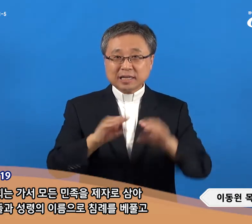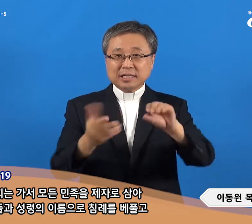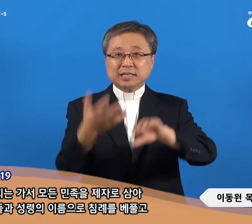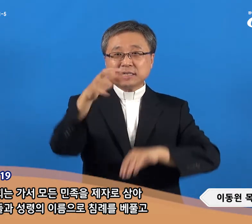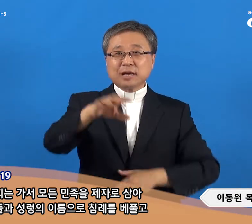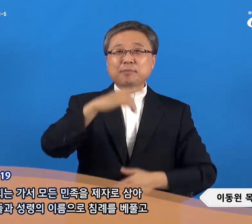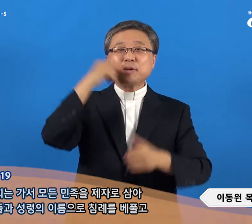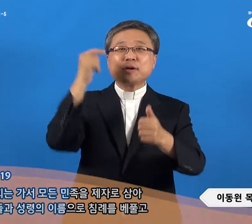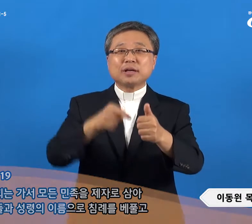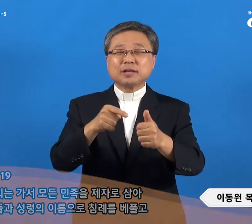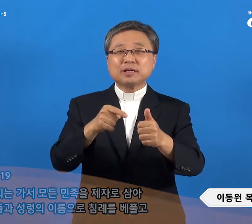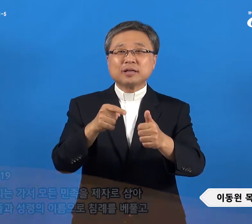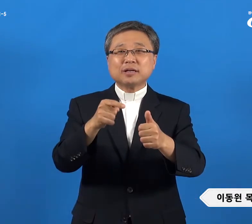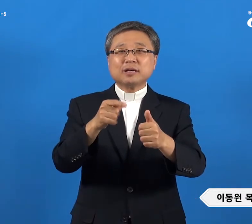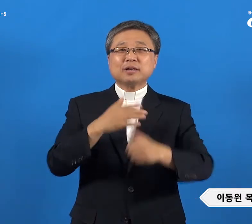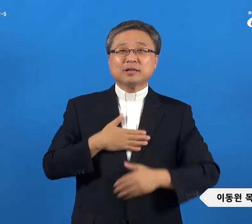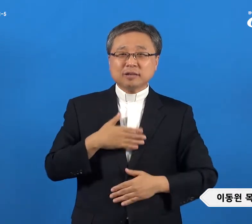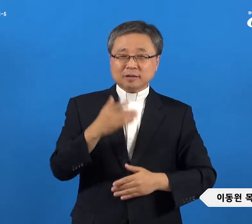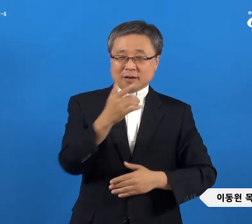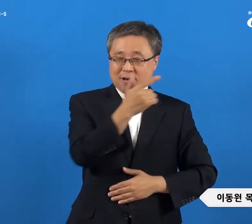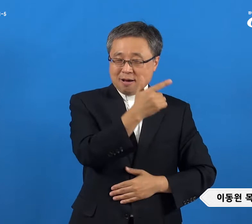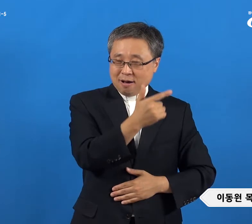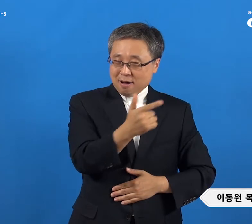말합니다. 영어로 The Great Commission 이렇게 말합니다.